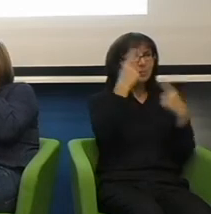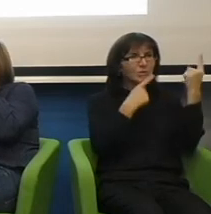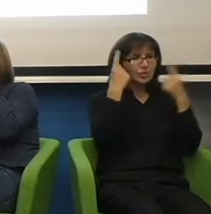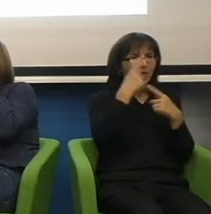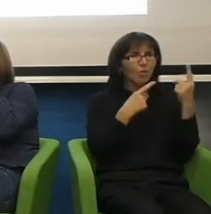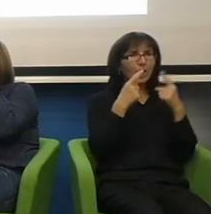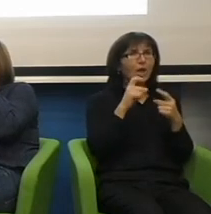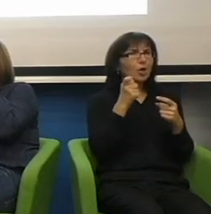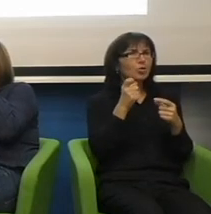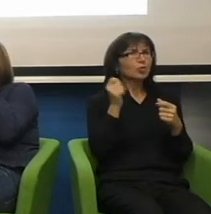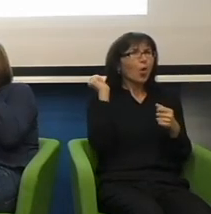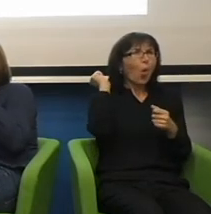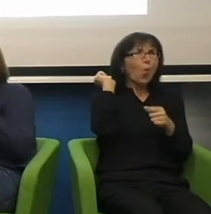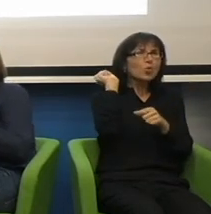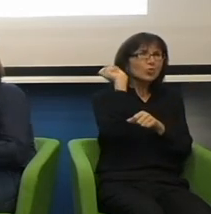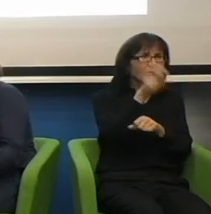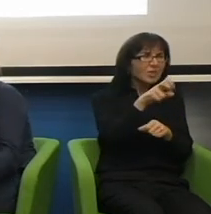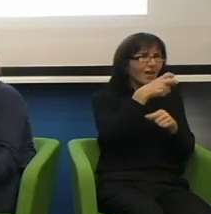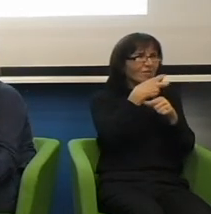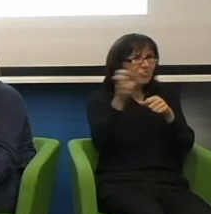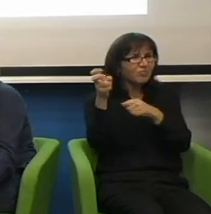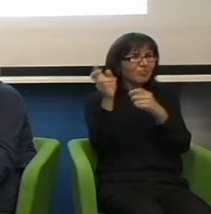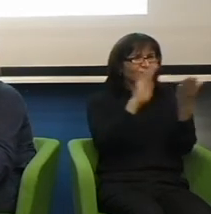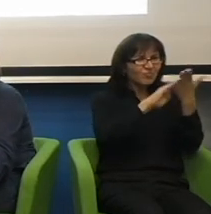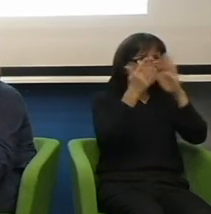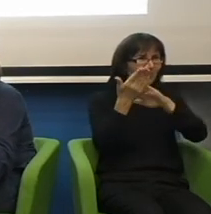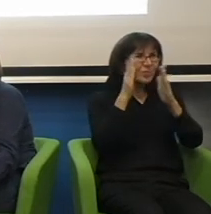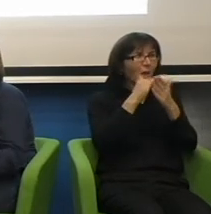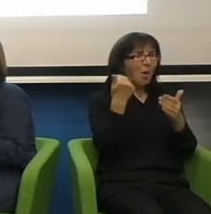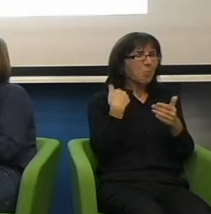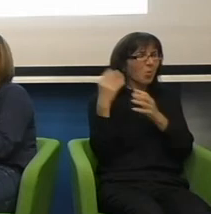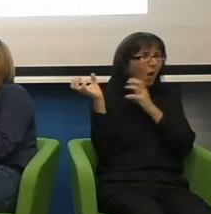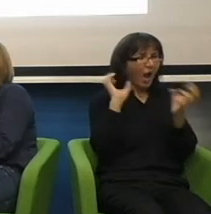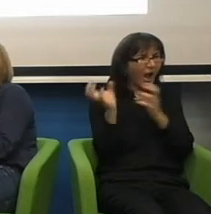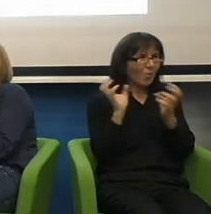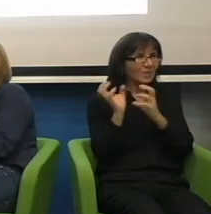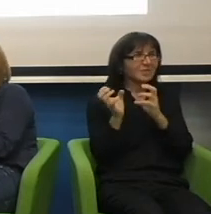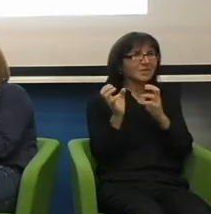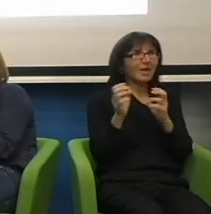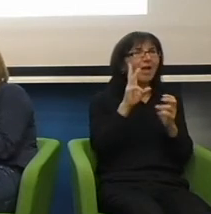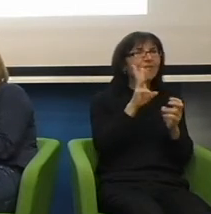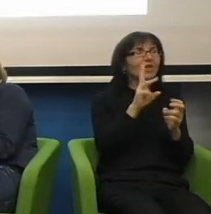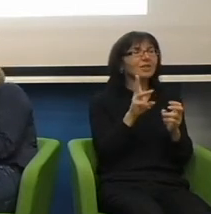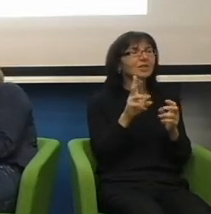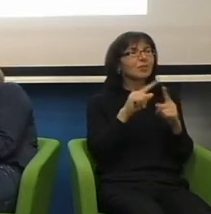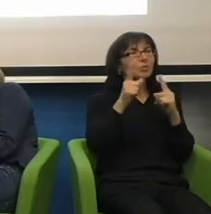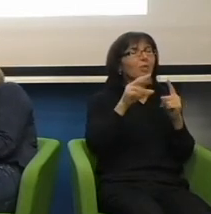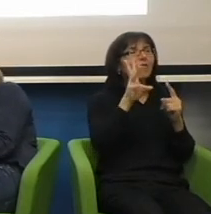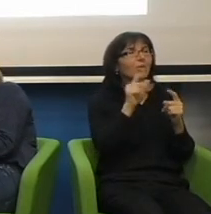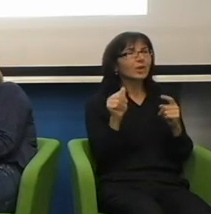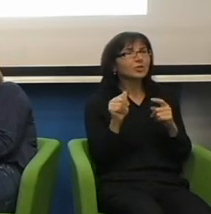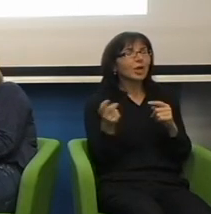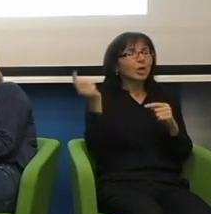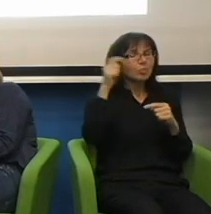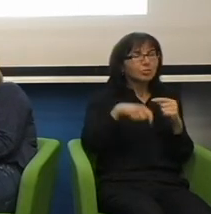że czymś w siebie rzucają, taki był hałas. Po powrocie Wałęsy od prymasa Walentynowicz jedzie na Zaspę zobaczyć nowe mieszkanie Lecha.